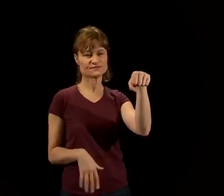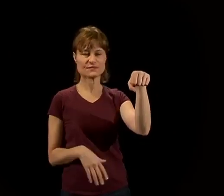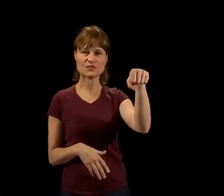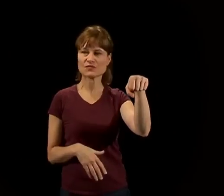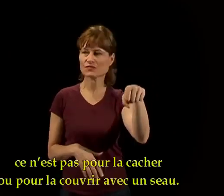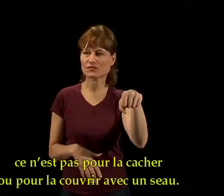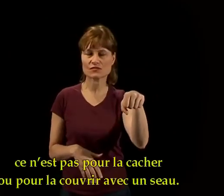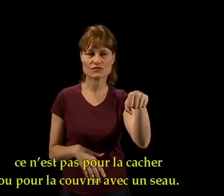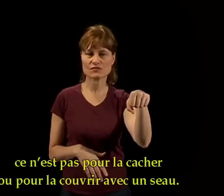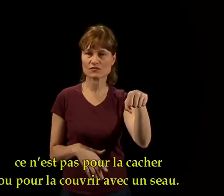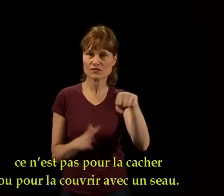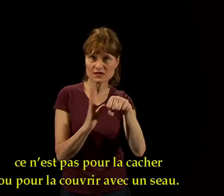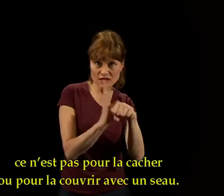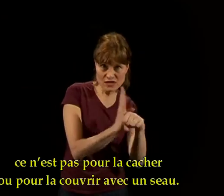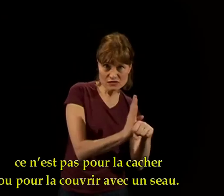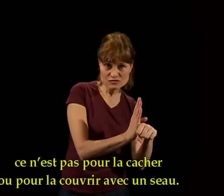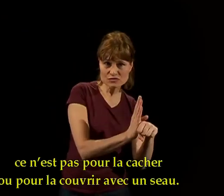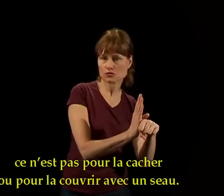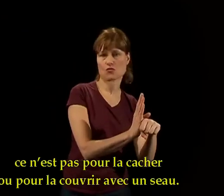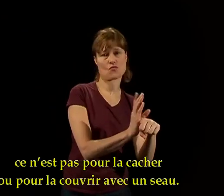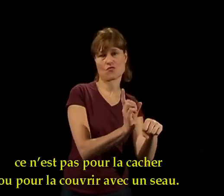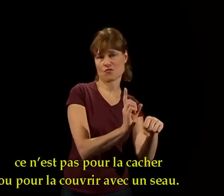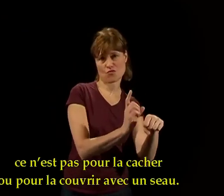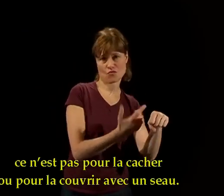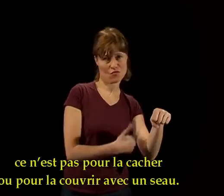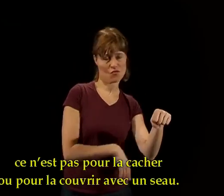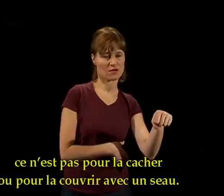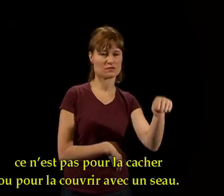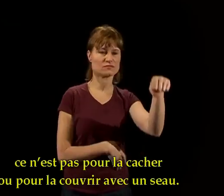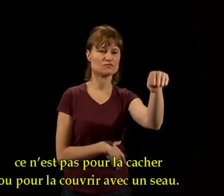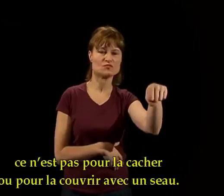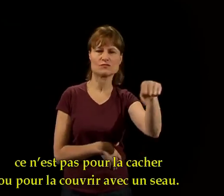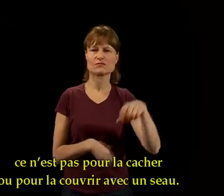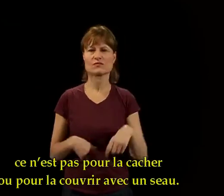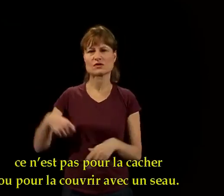ce n'est pas pour la cacher ou pour la couvrir avec un seau.